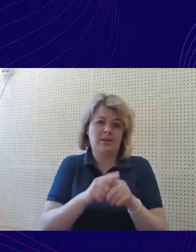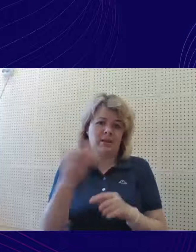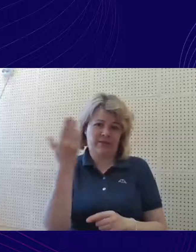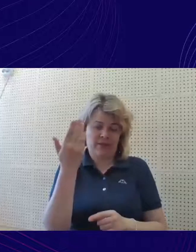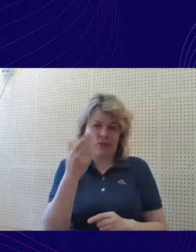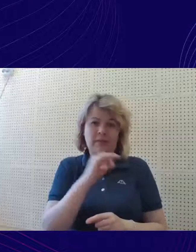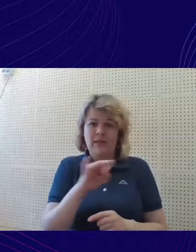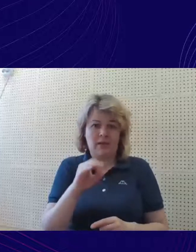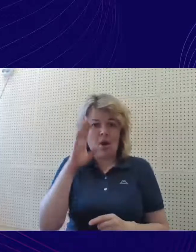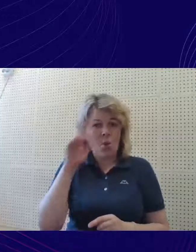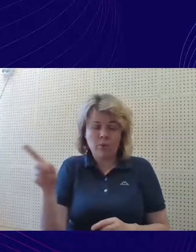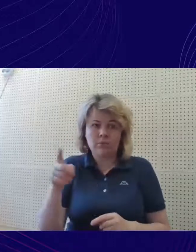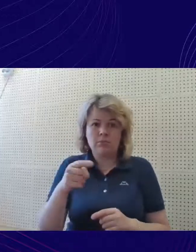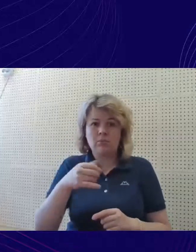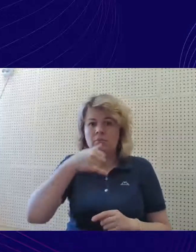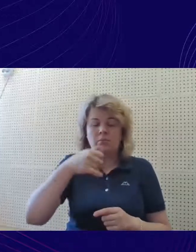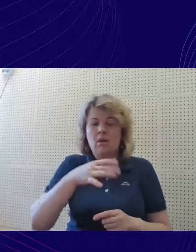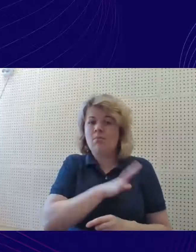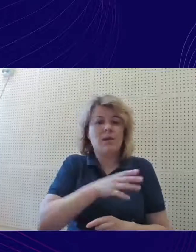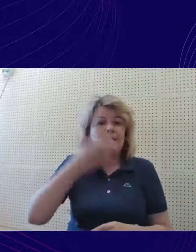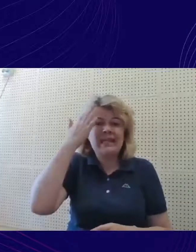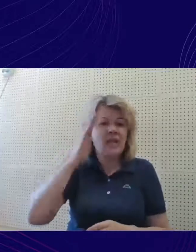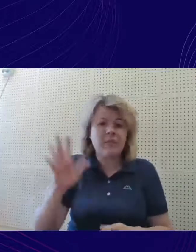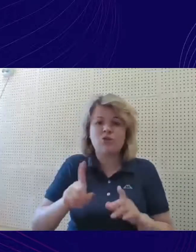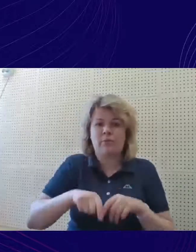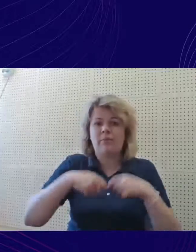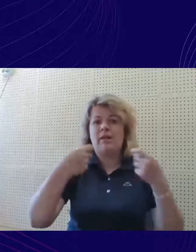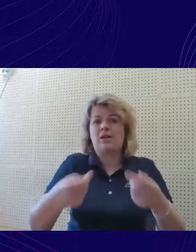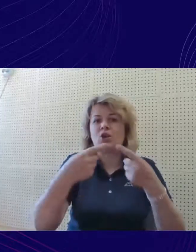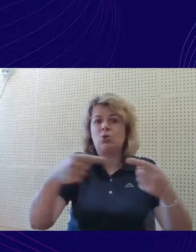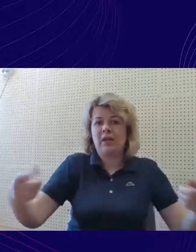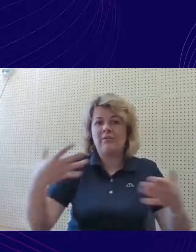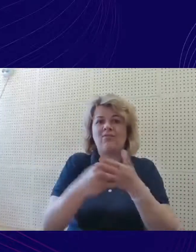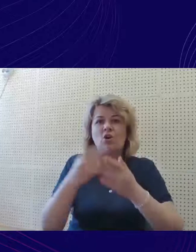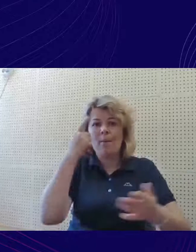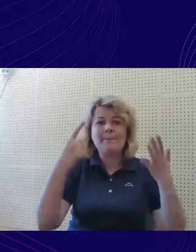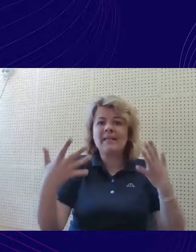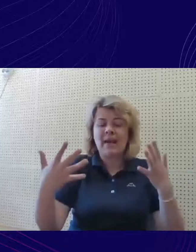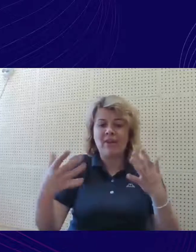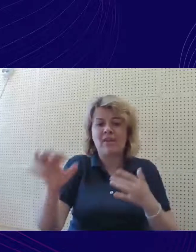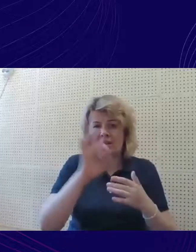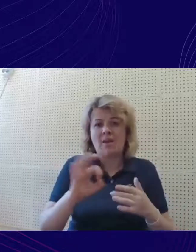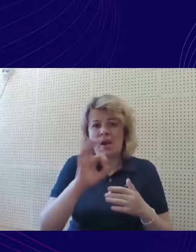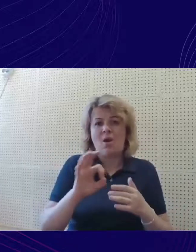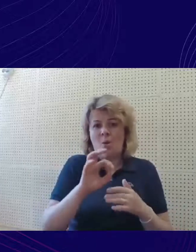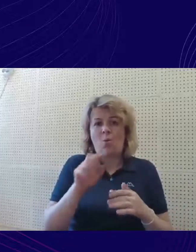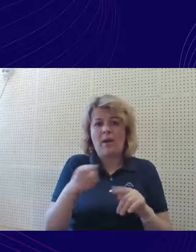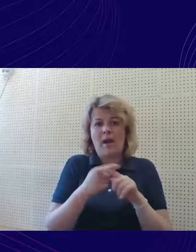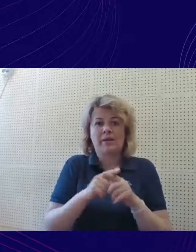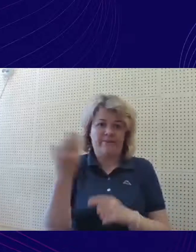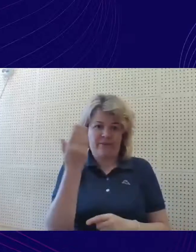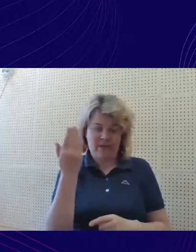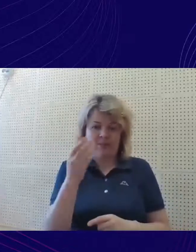представление донести до других людей. Поэтому на этом фильме были изгнаны